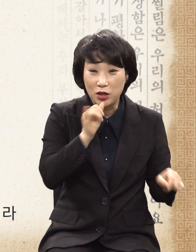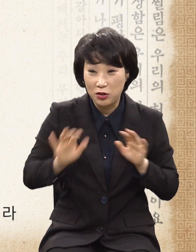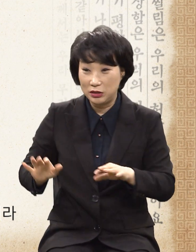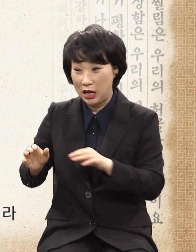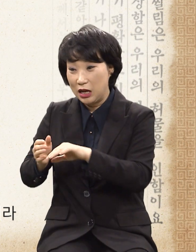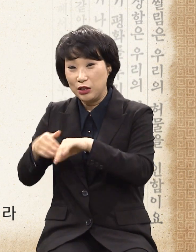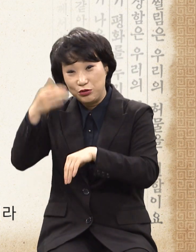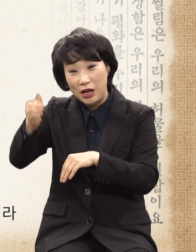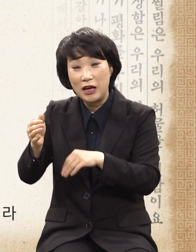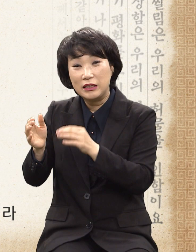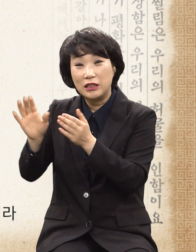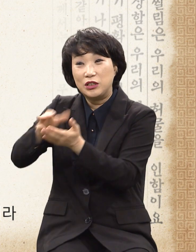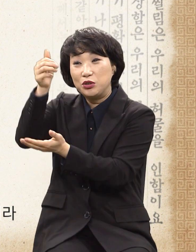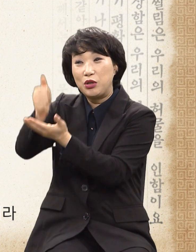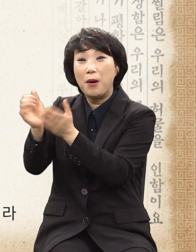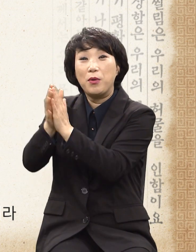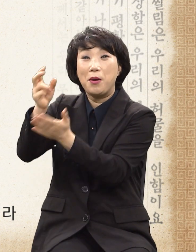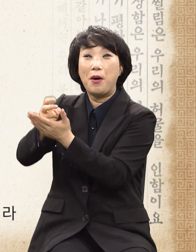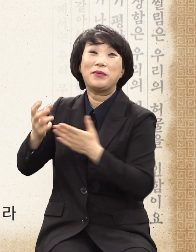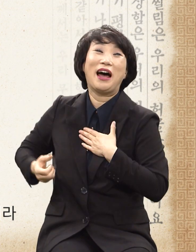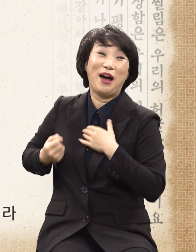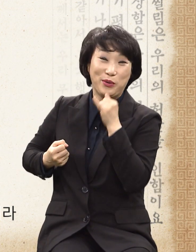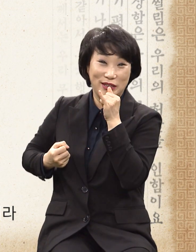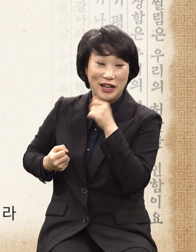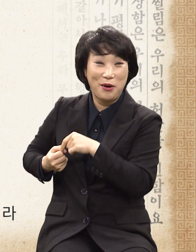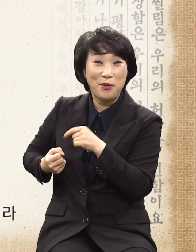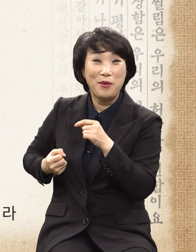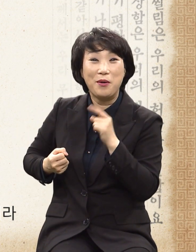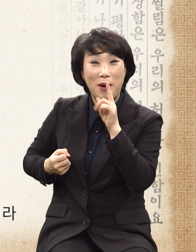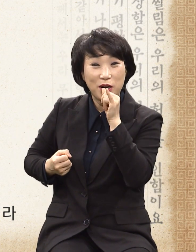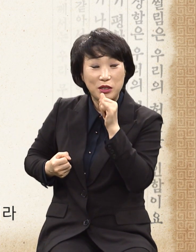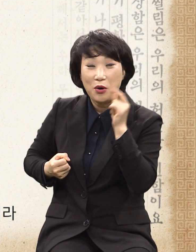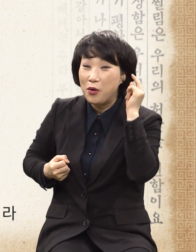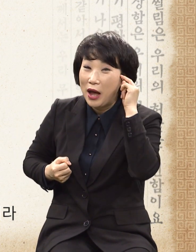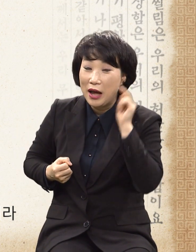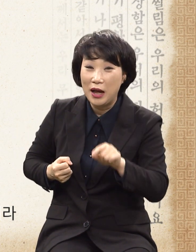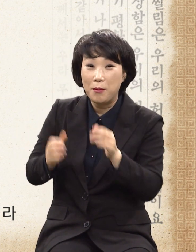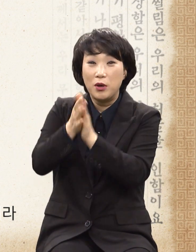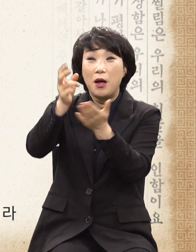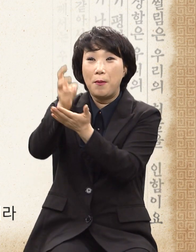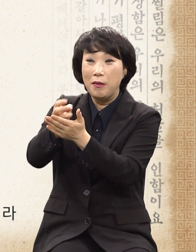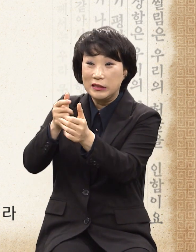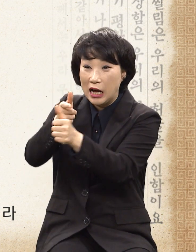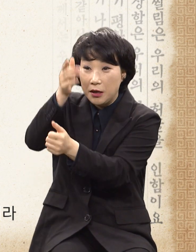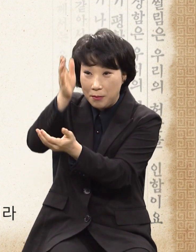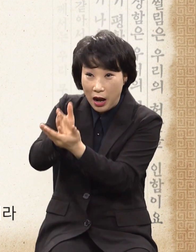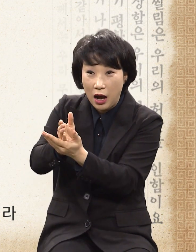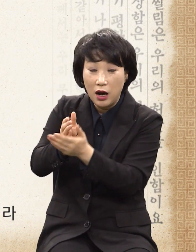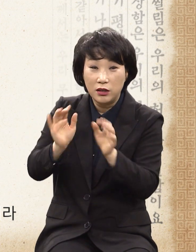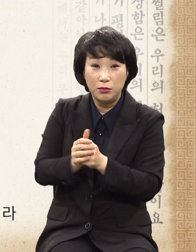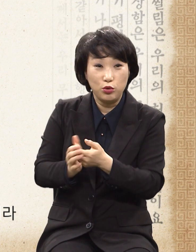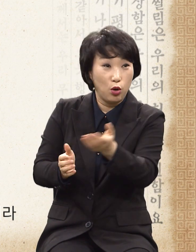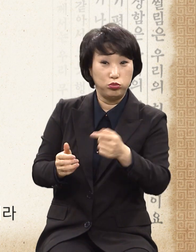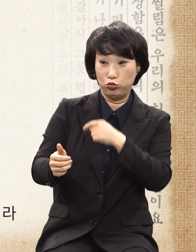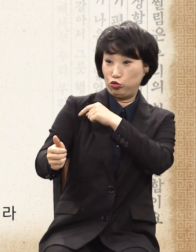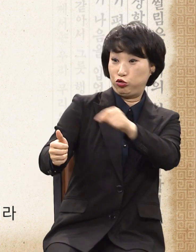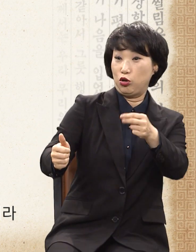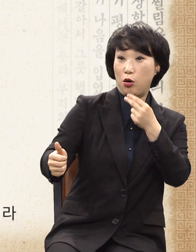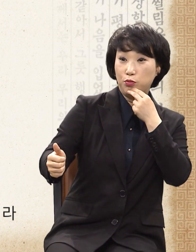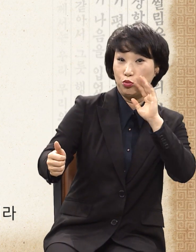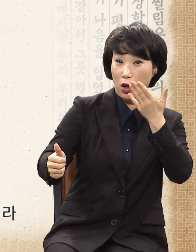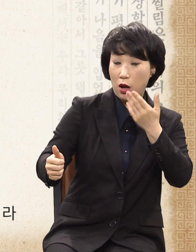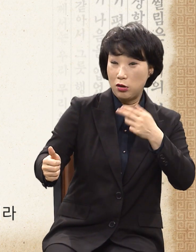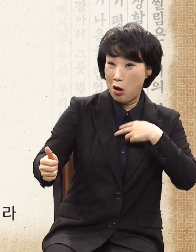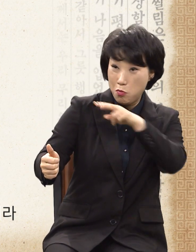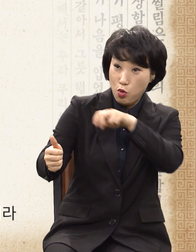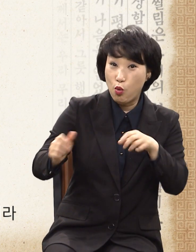그랬어. 그리스도의 율법이 뭡니까? 율법은 살인하지 말라 하면 잘 들어. 안 죽이면 그만이요. 속으로